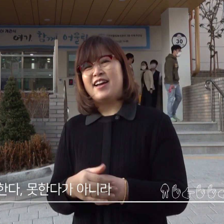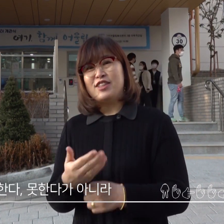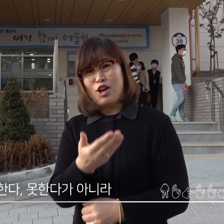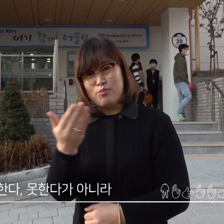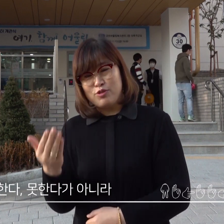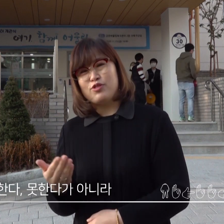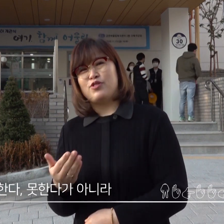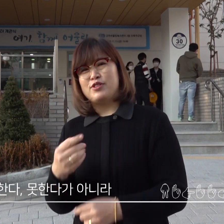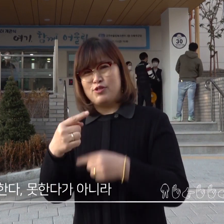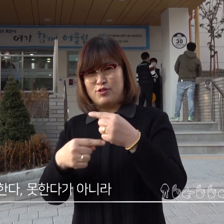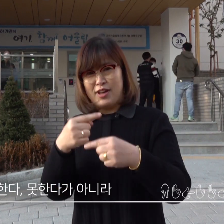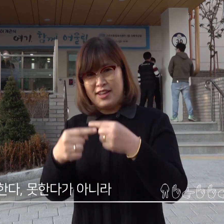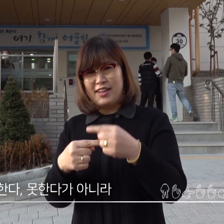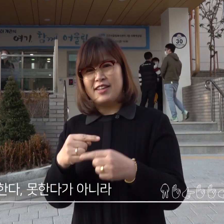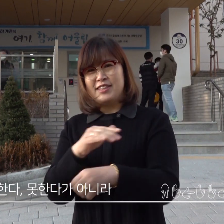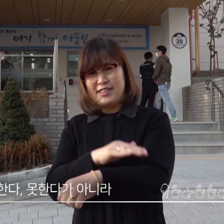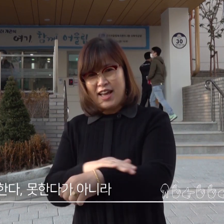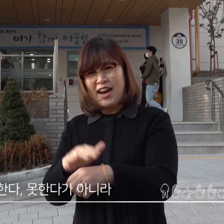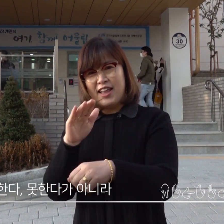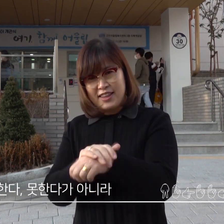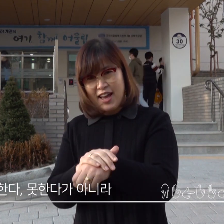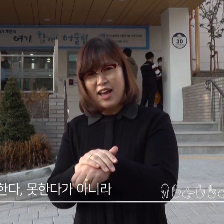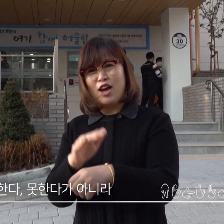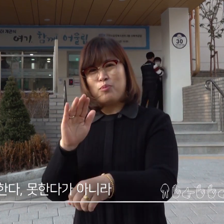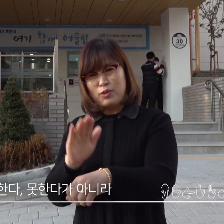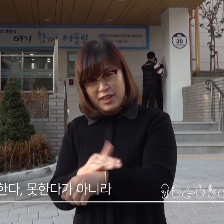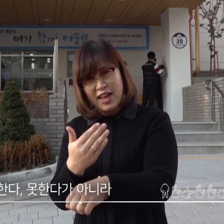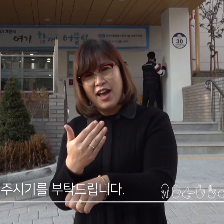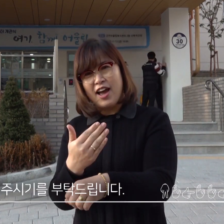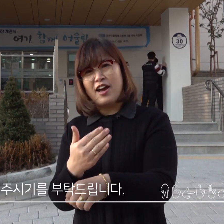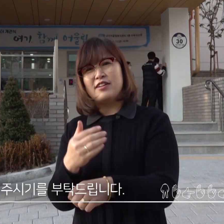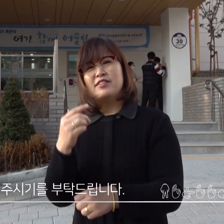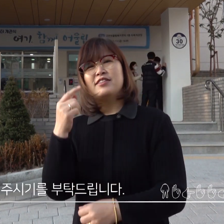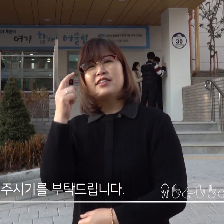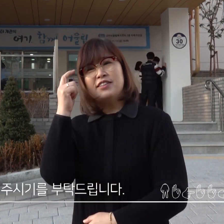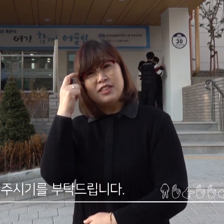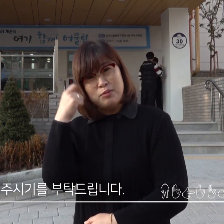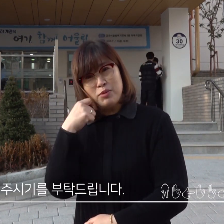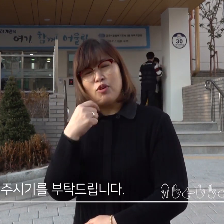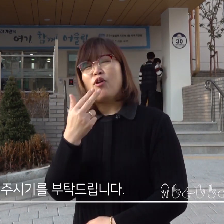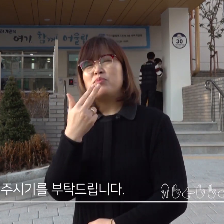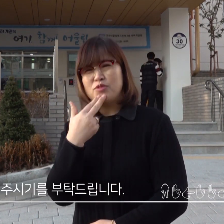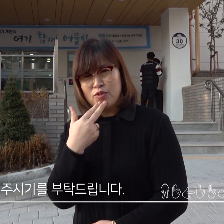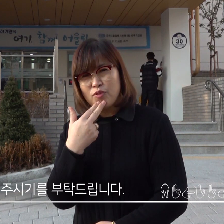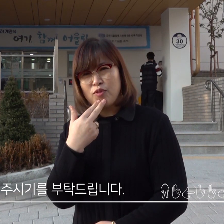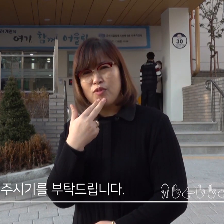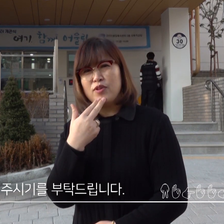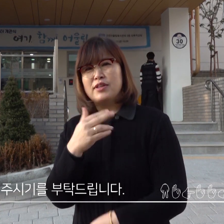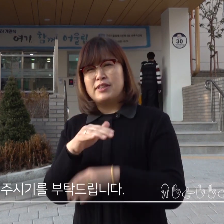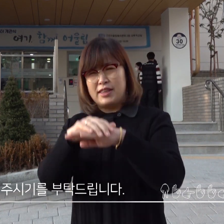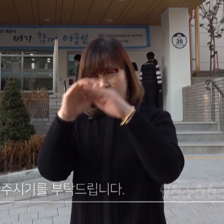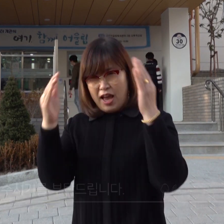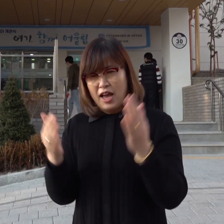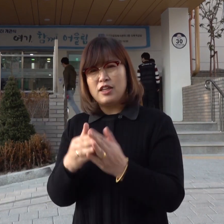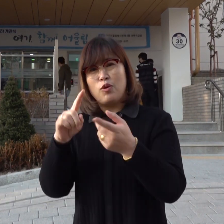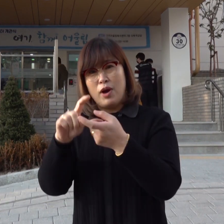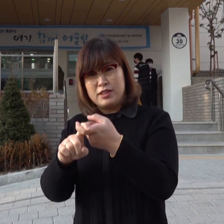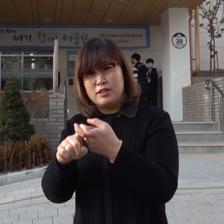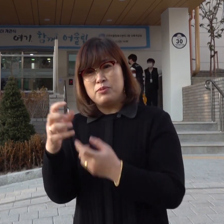그렇기 때문에 수어를 잘한다 못한다가 아니라 모두 관심을 갖고 참여해 주시길